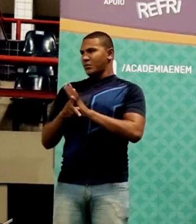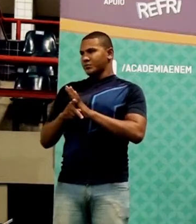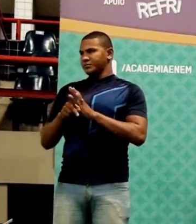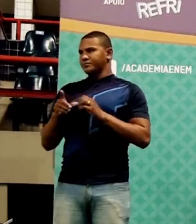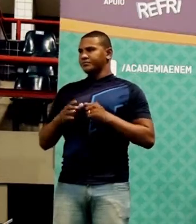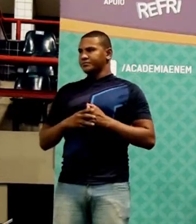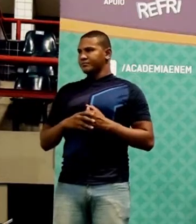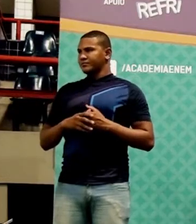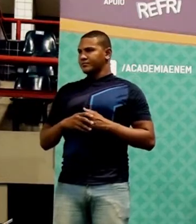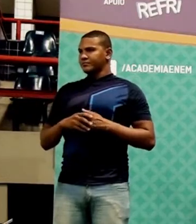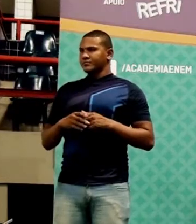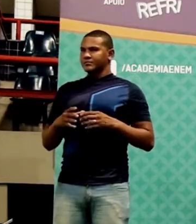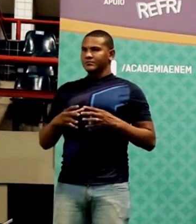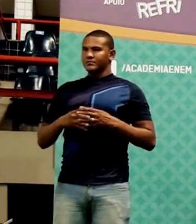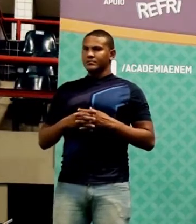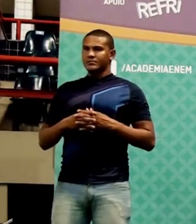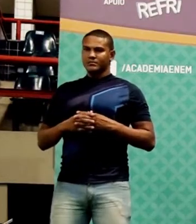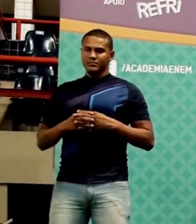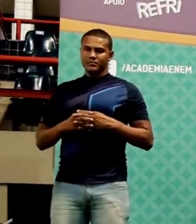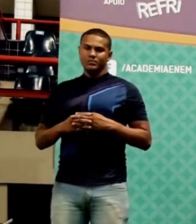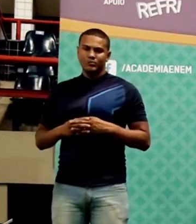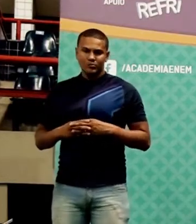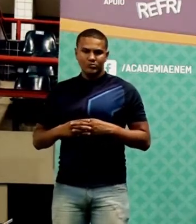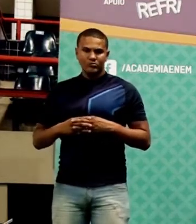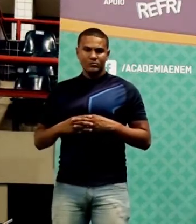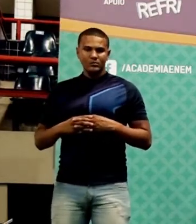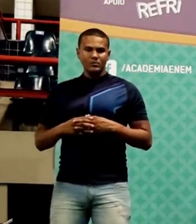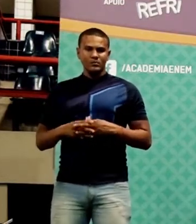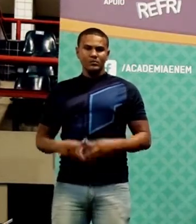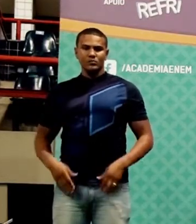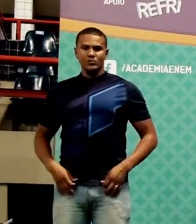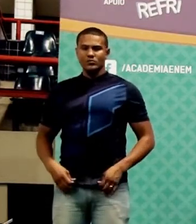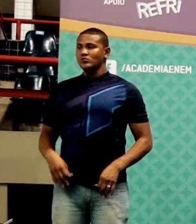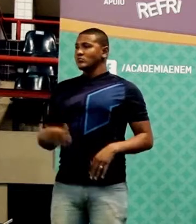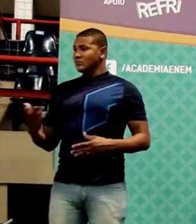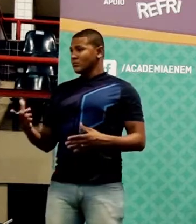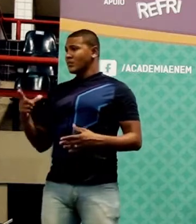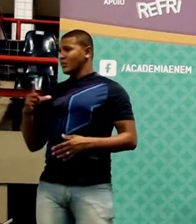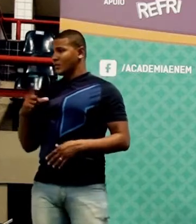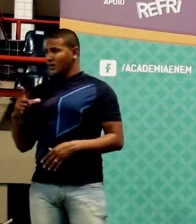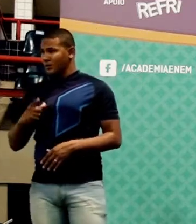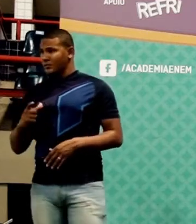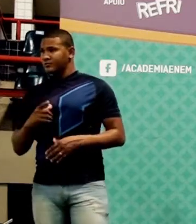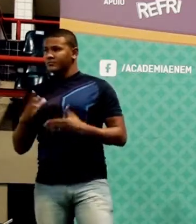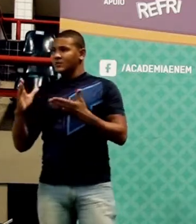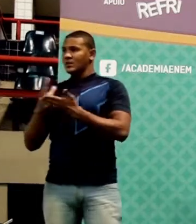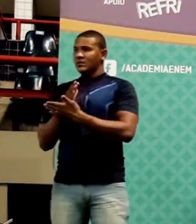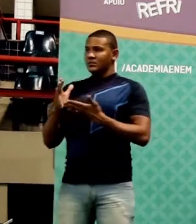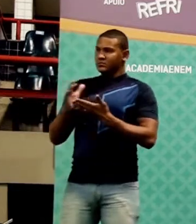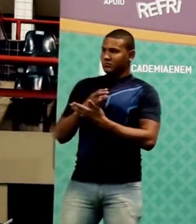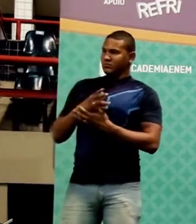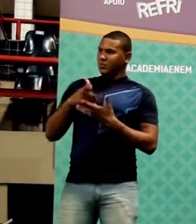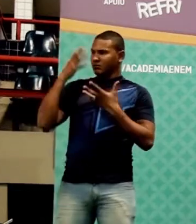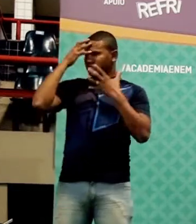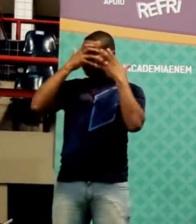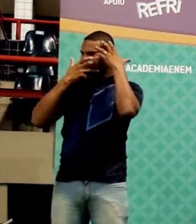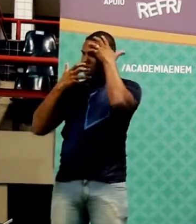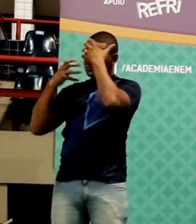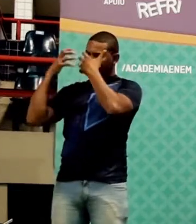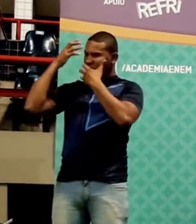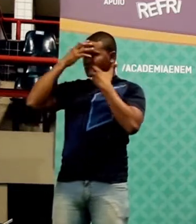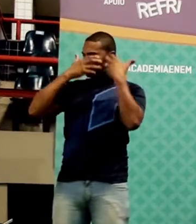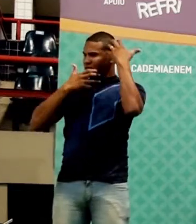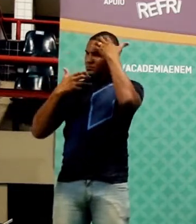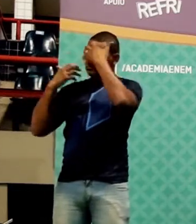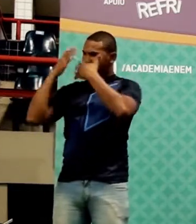causados pelo trabalho. Vou passar aí para o próximo. Bom, os transtornos. Por conta dessas doenças, por conta